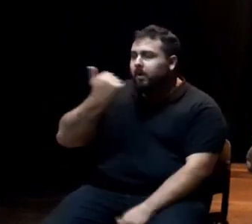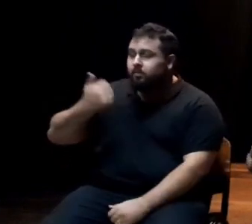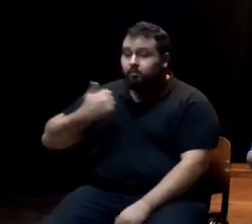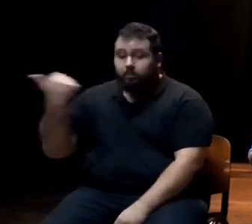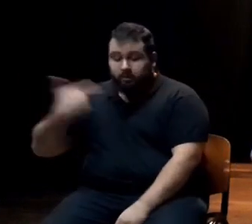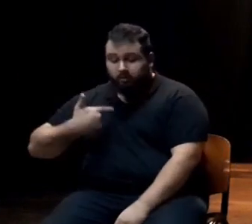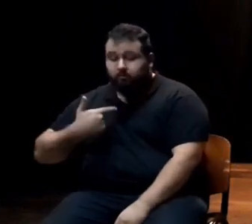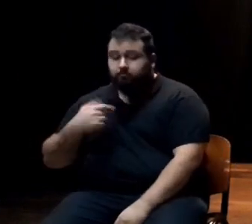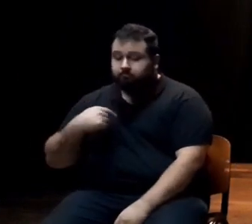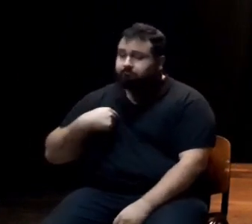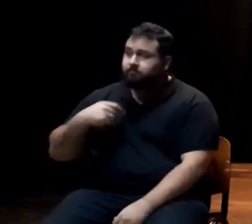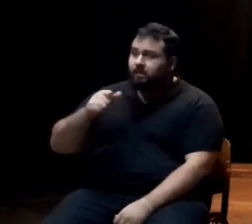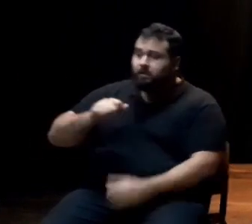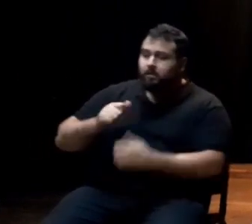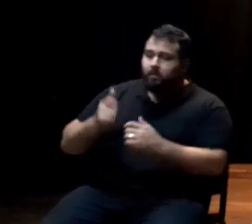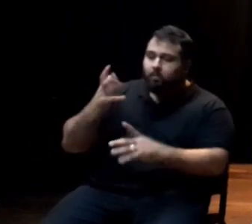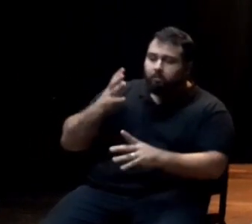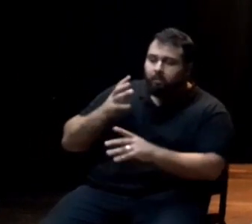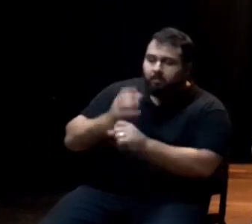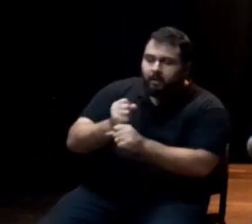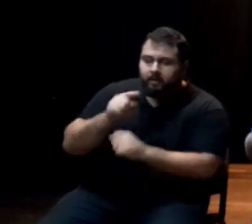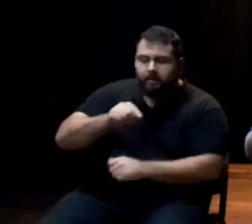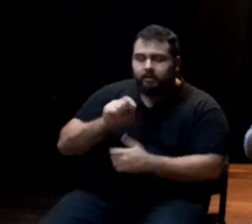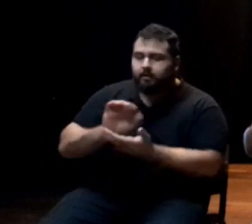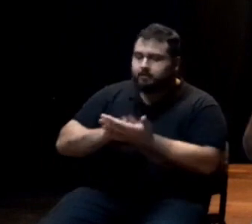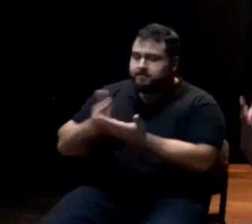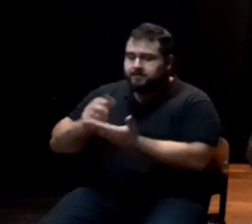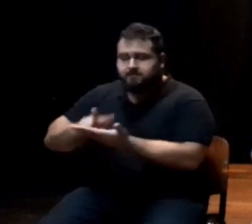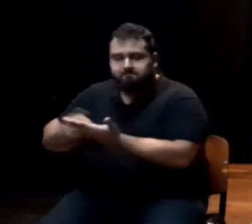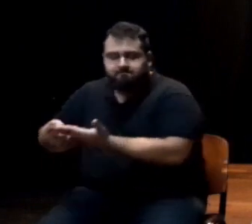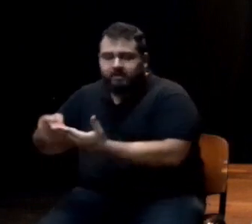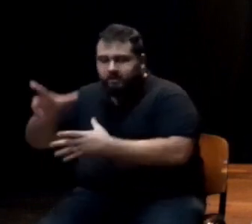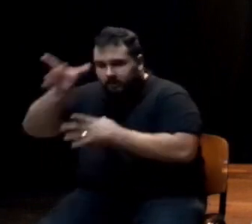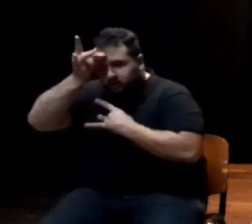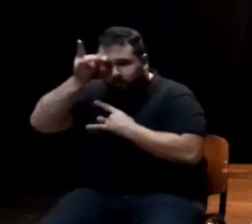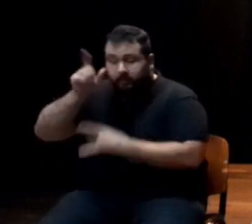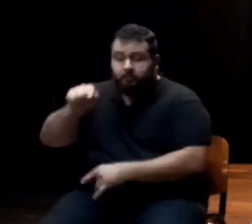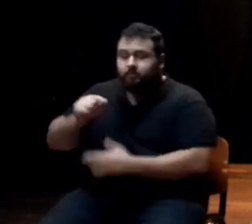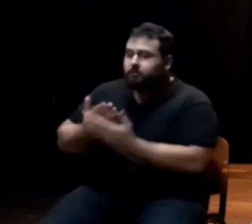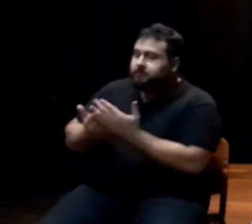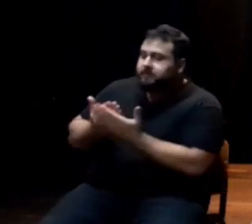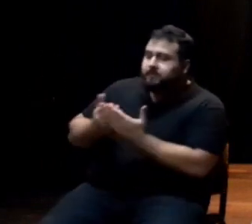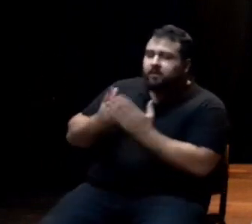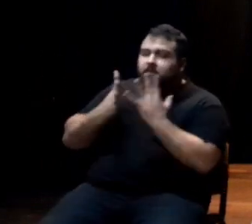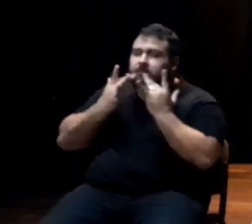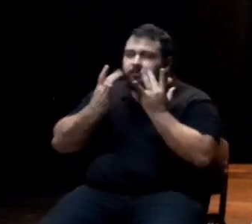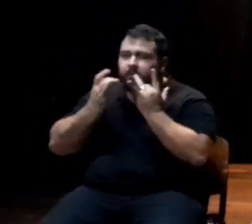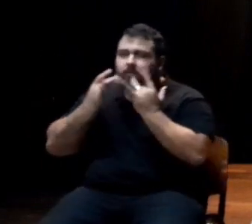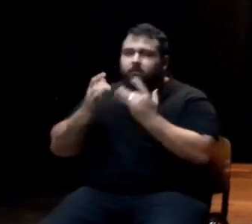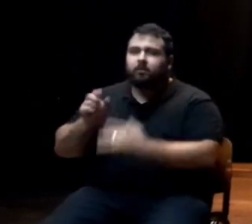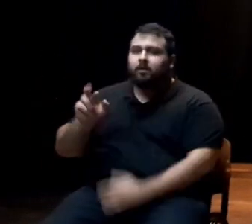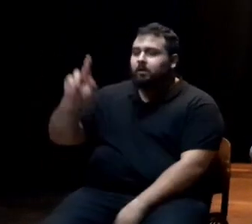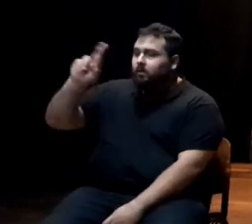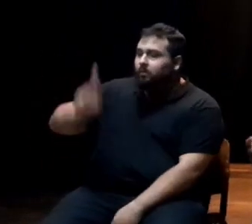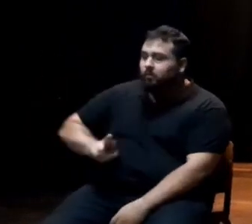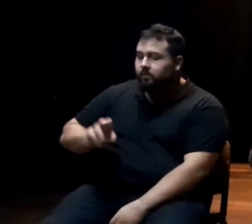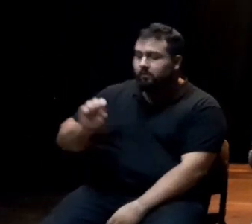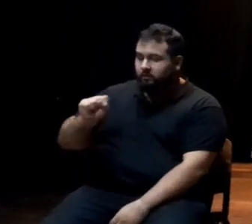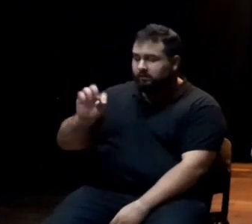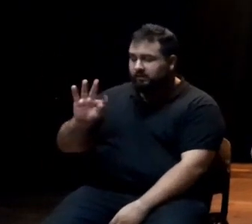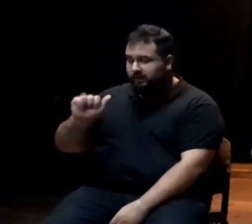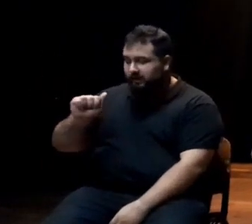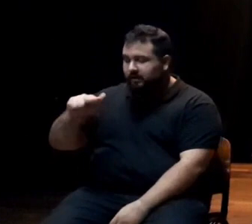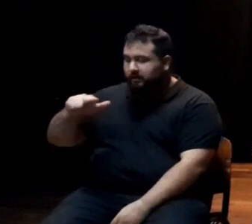na tradução. Por exemplo, quando a gente vai para um grande estudioso do teatro, né, russo,